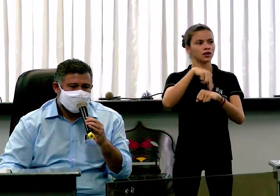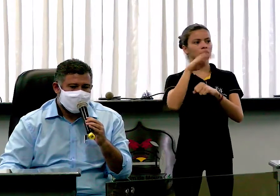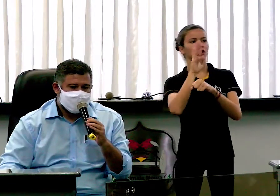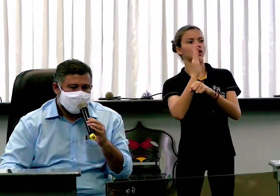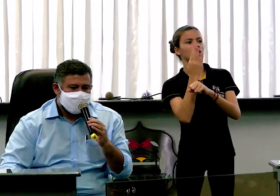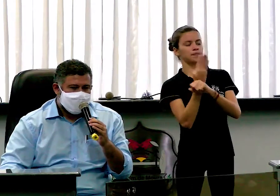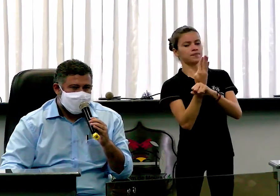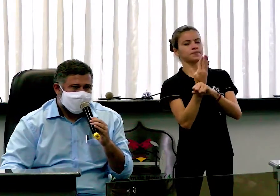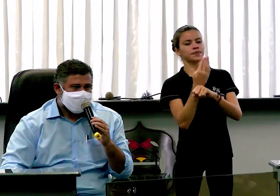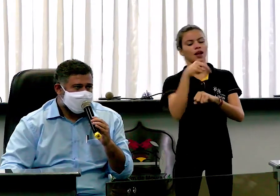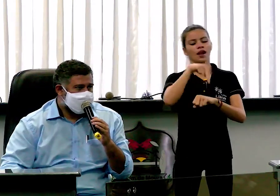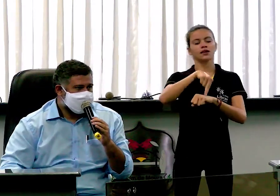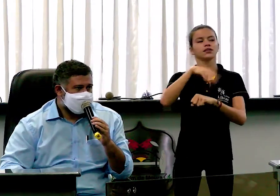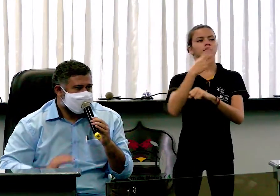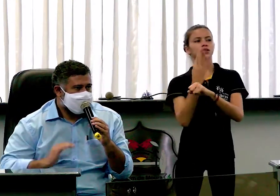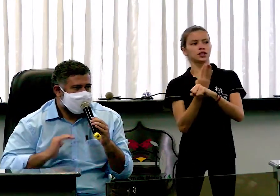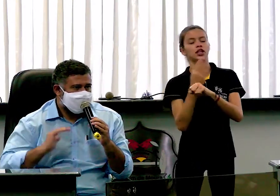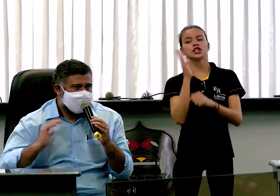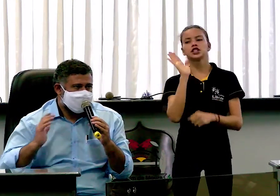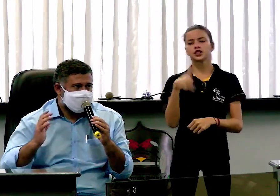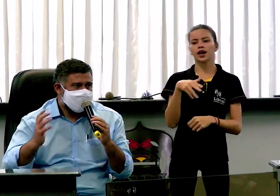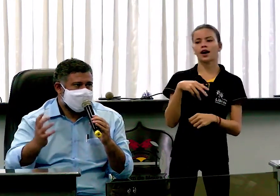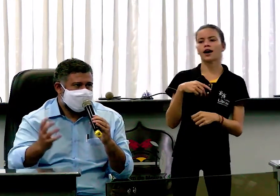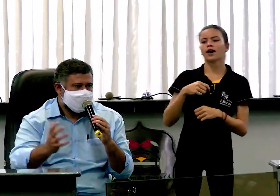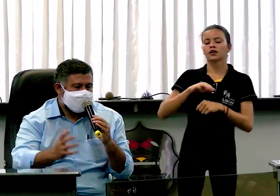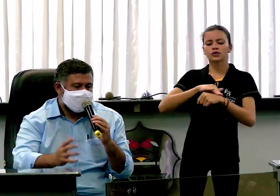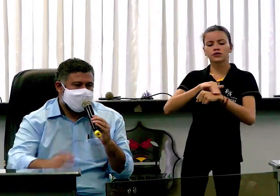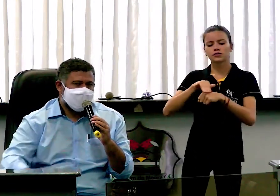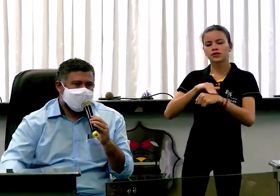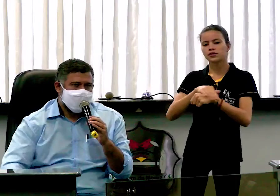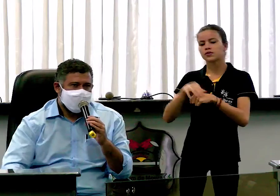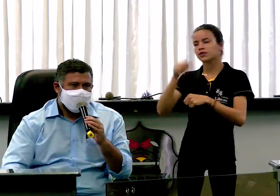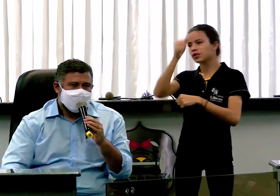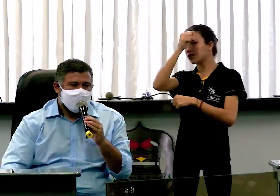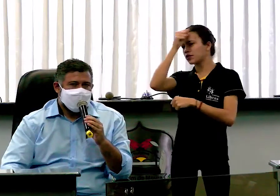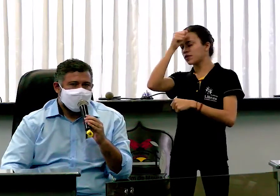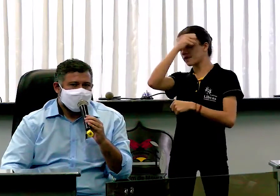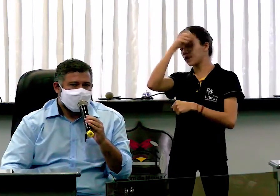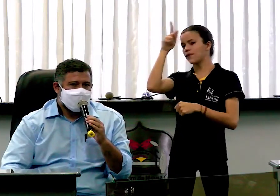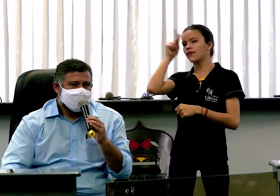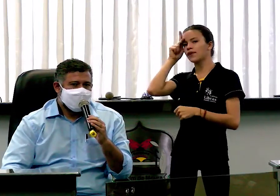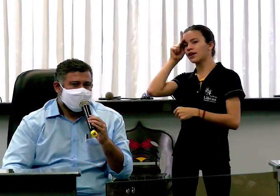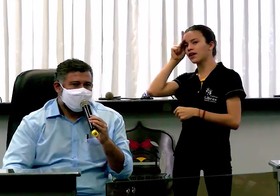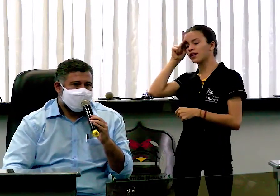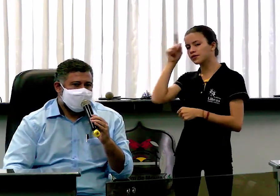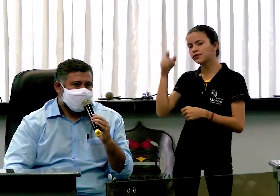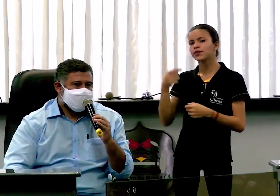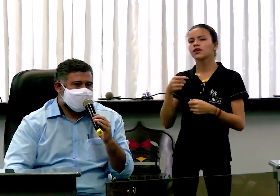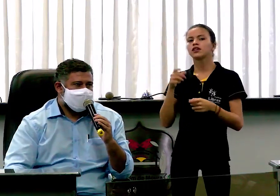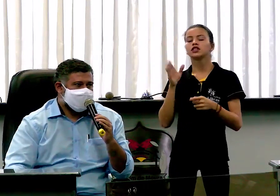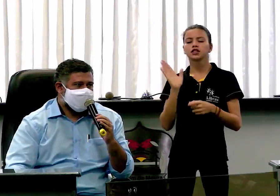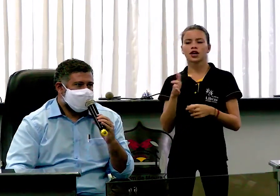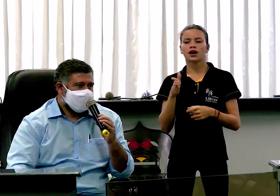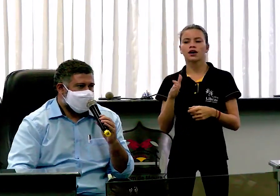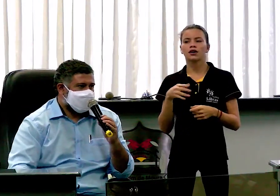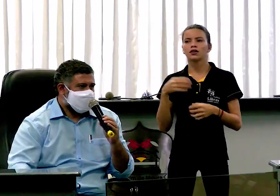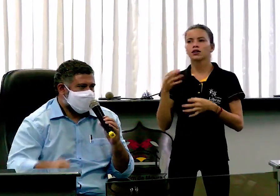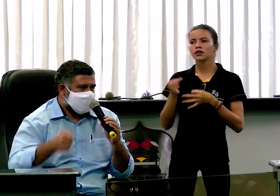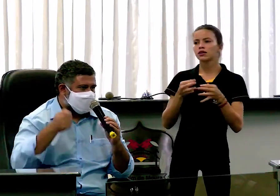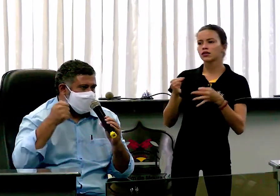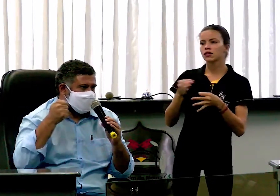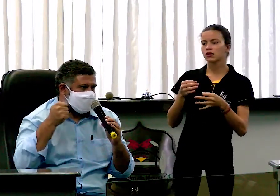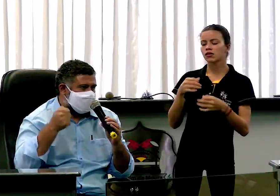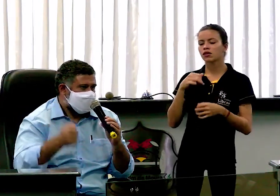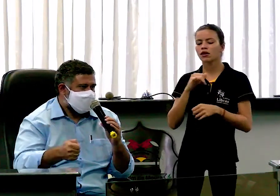sempre em ligação são miguel já tá contornou a situação nova brasilândia ele tem um